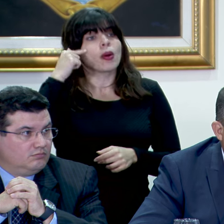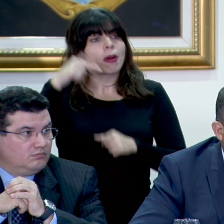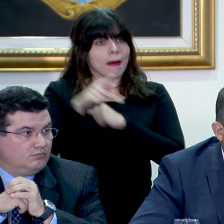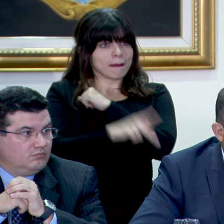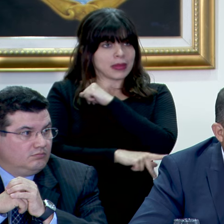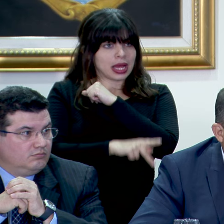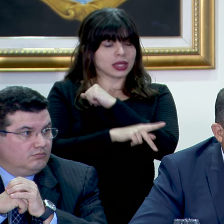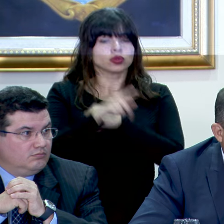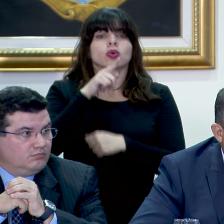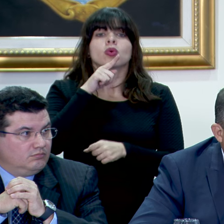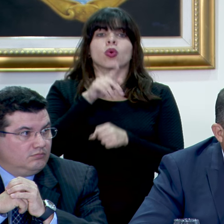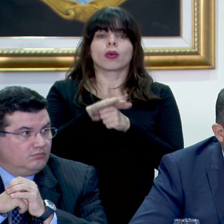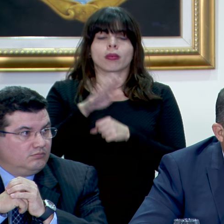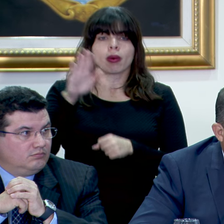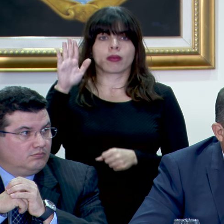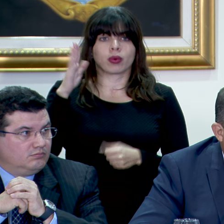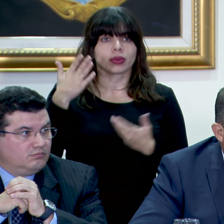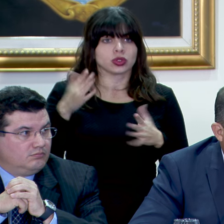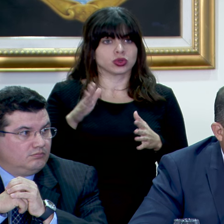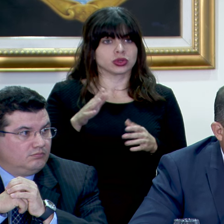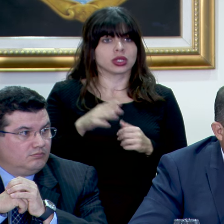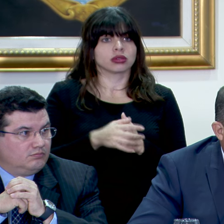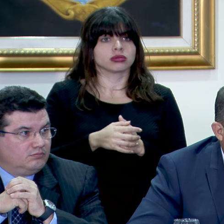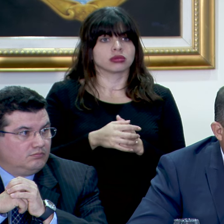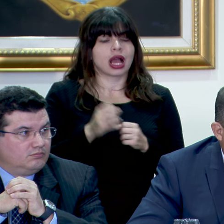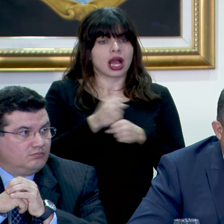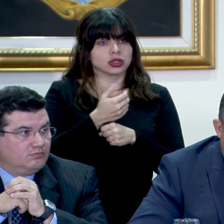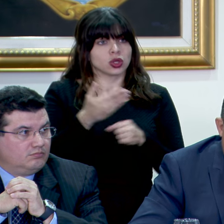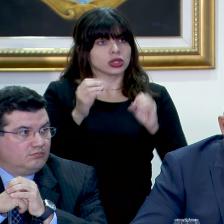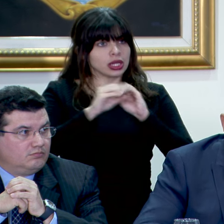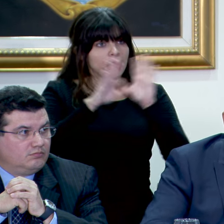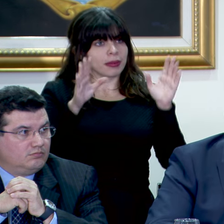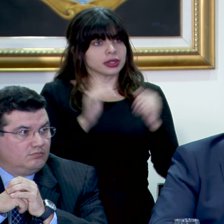el gobierno de la República cumple su promesa de hacer las cosas con transparencia como debe ser.